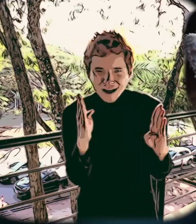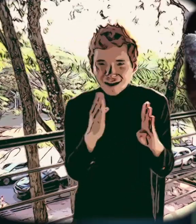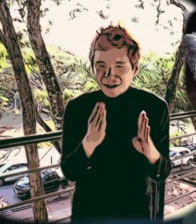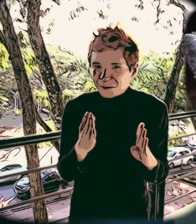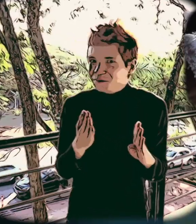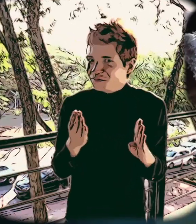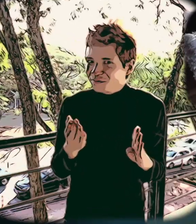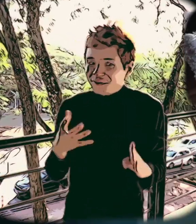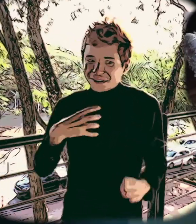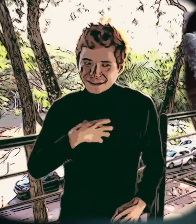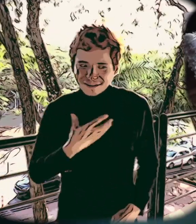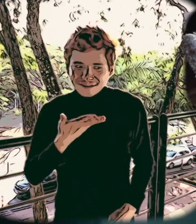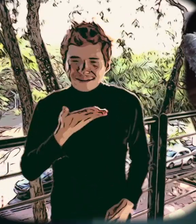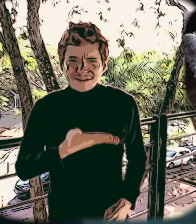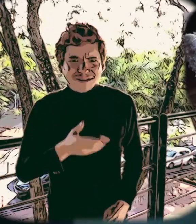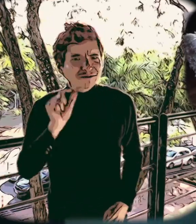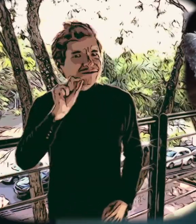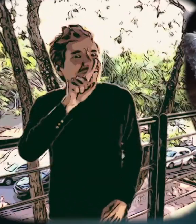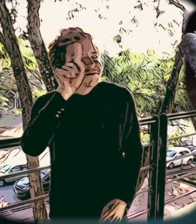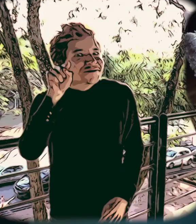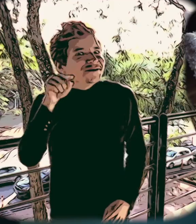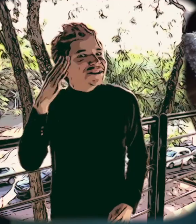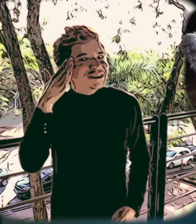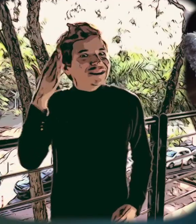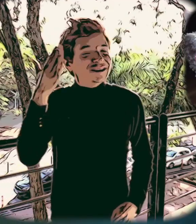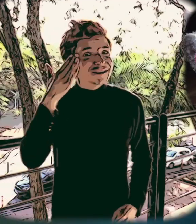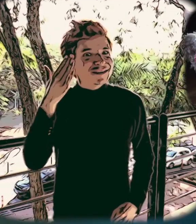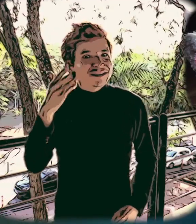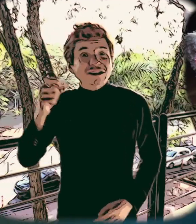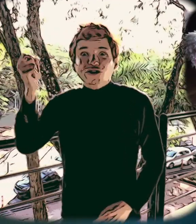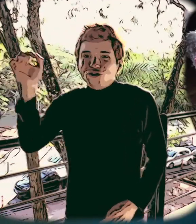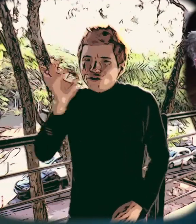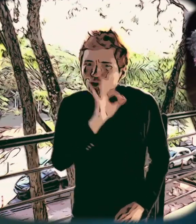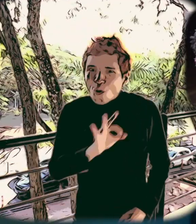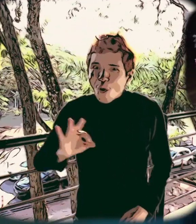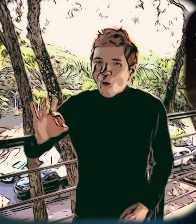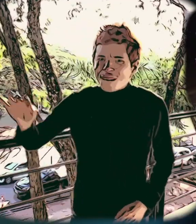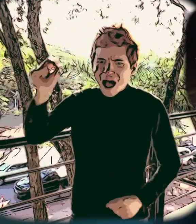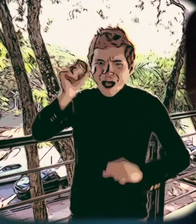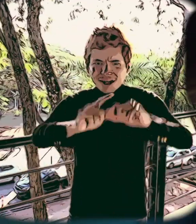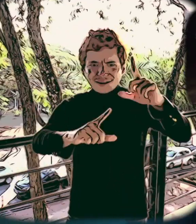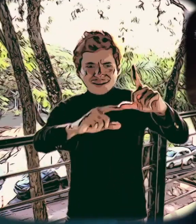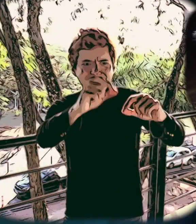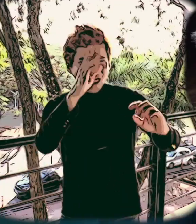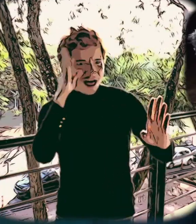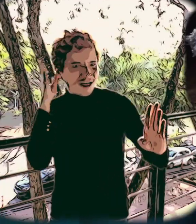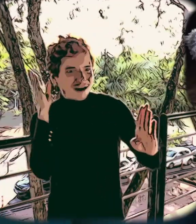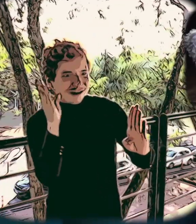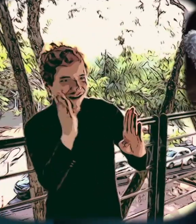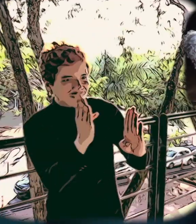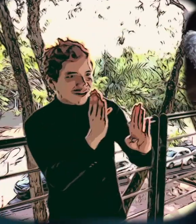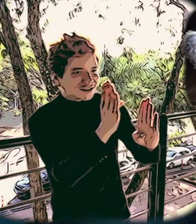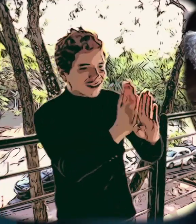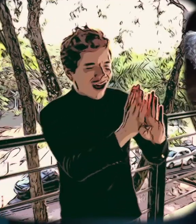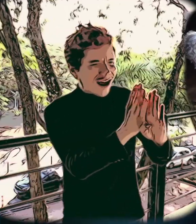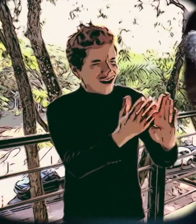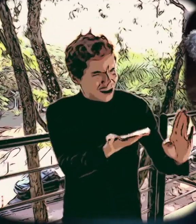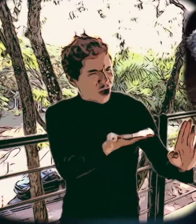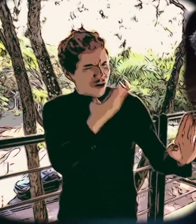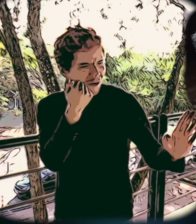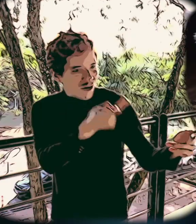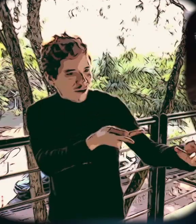Labirinto dessa multidão, quem sabe assim encontrará.